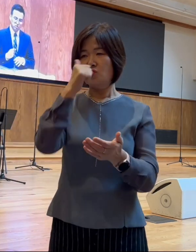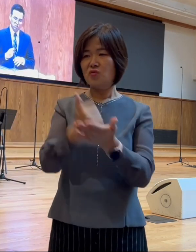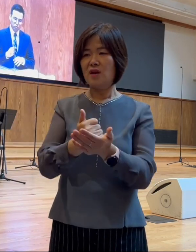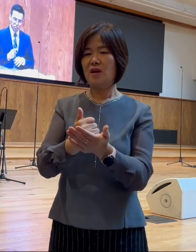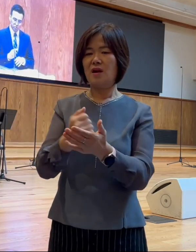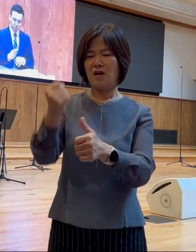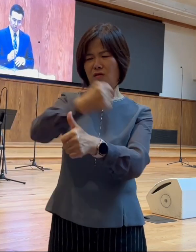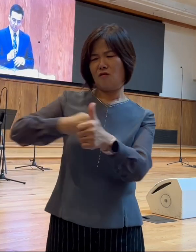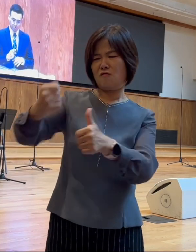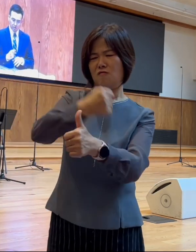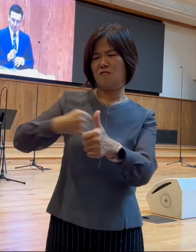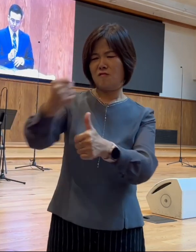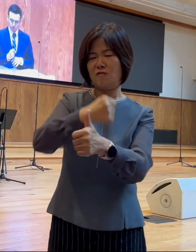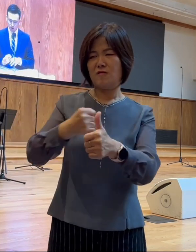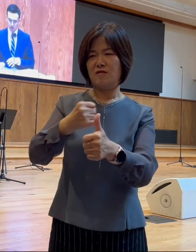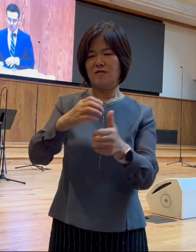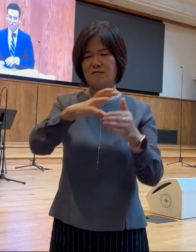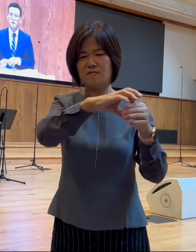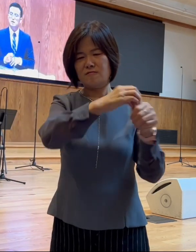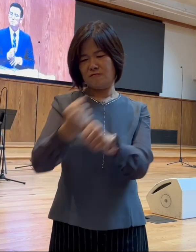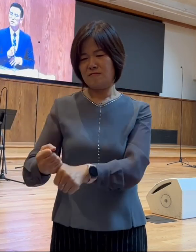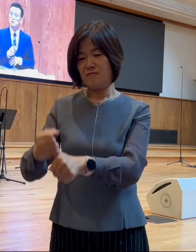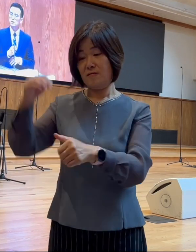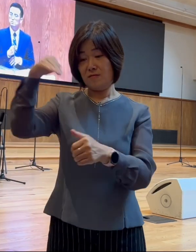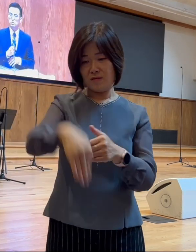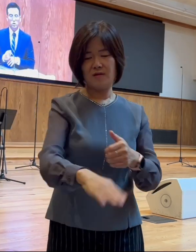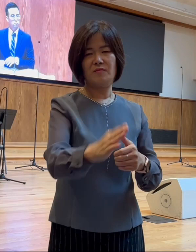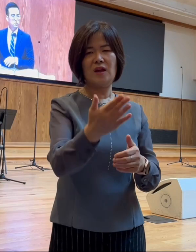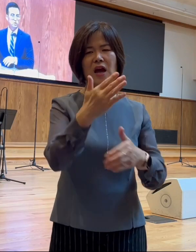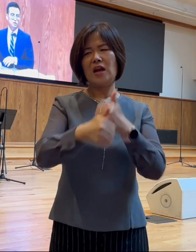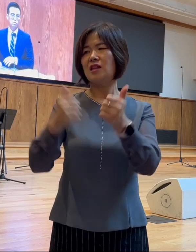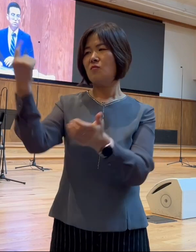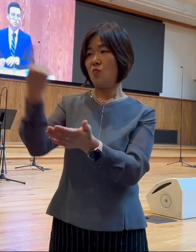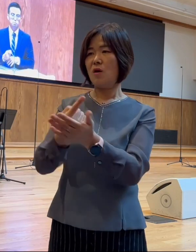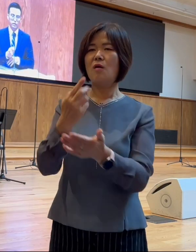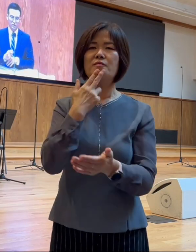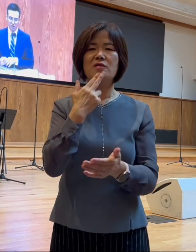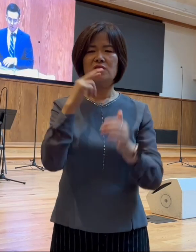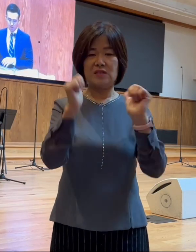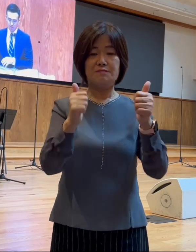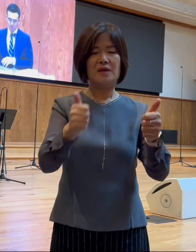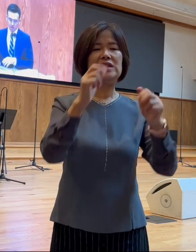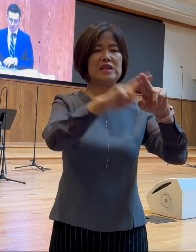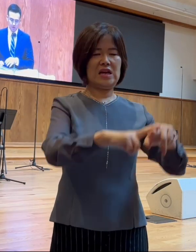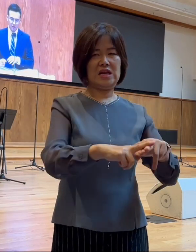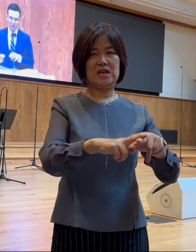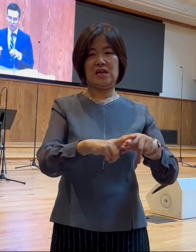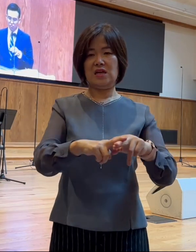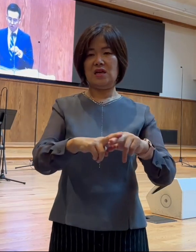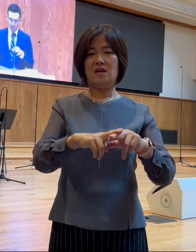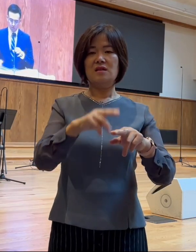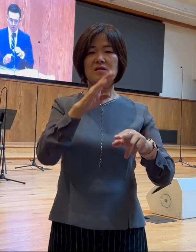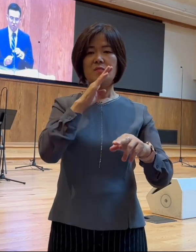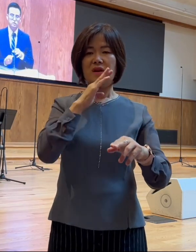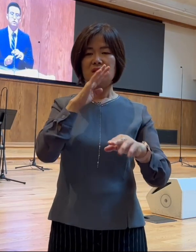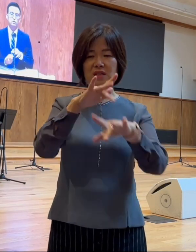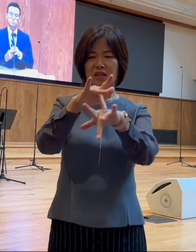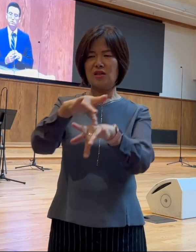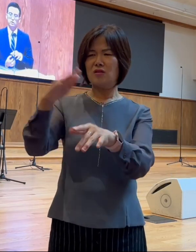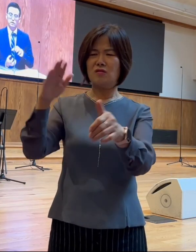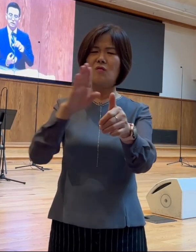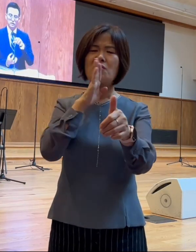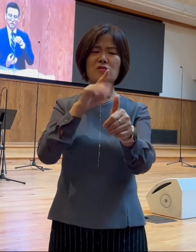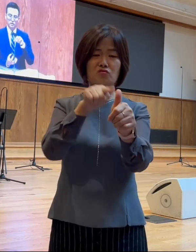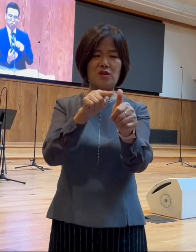걸어서 올무처럼 끌고 내려가는 거예요. 하나님의 임재가 없는 자리로, 심판의 자리로 사단이 이 뒤에서부터 치는 거예요.